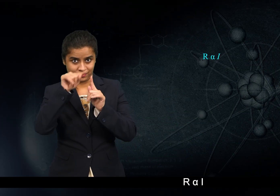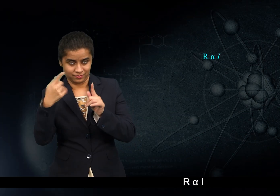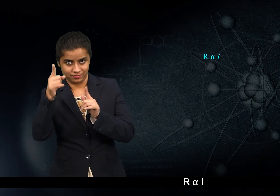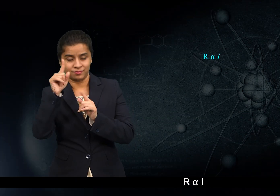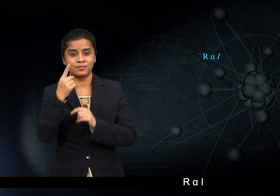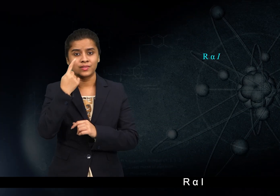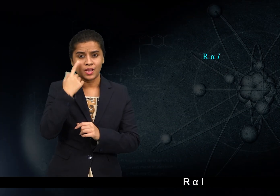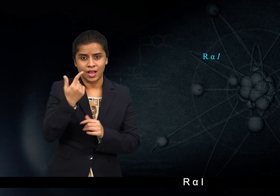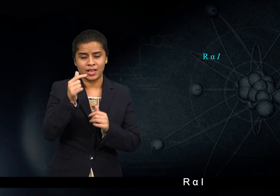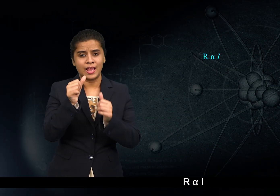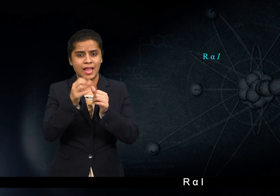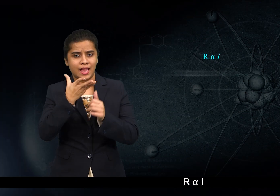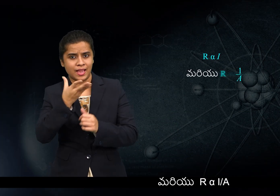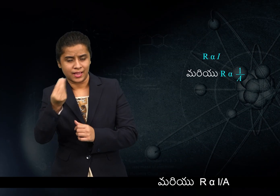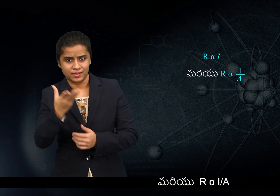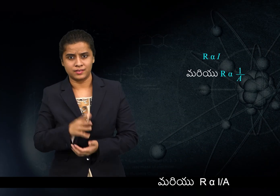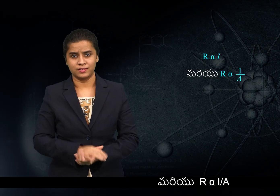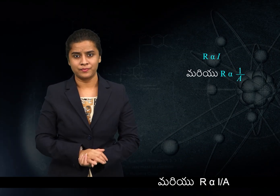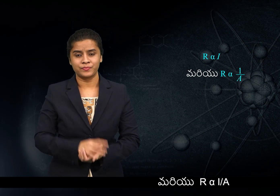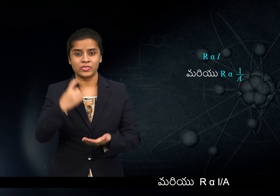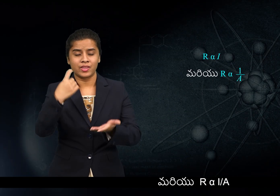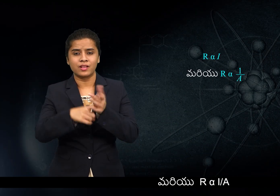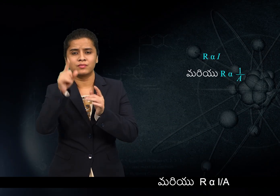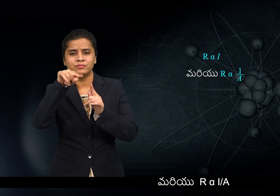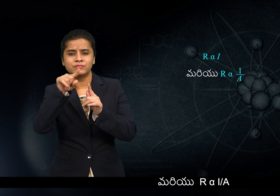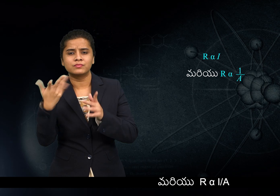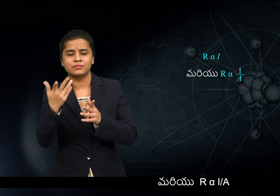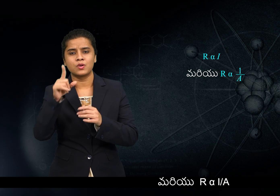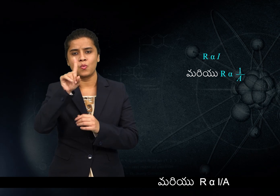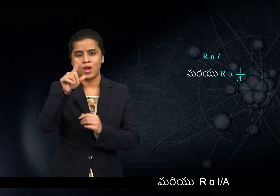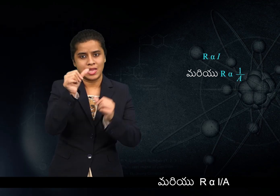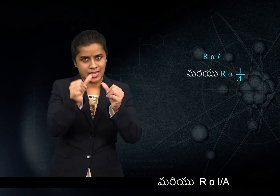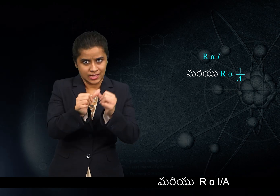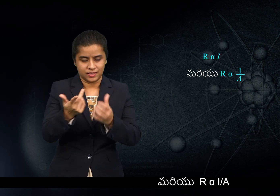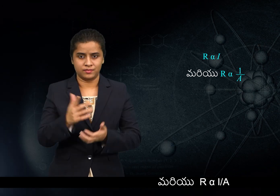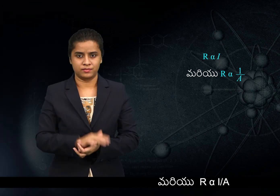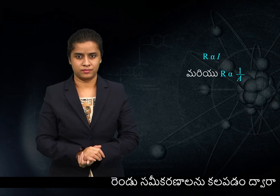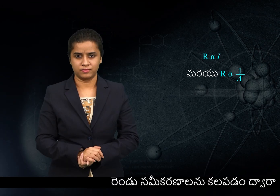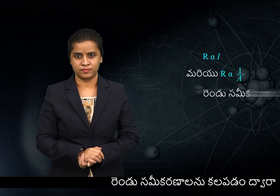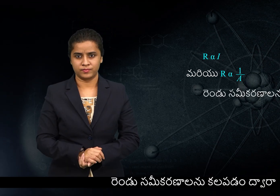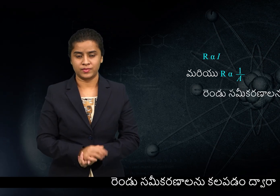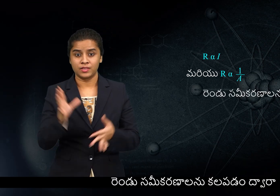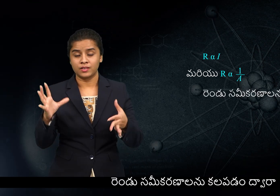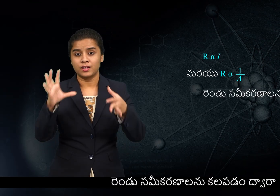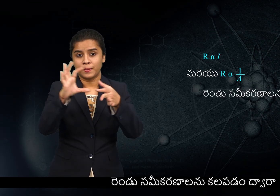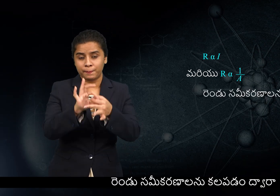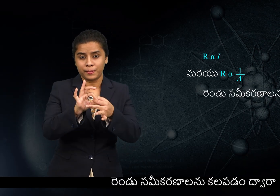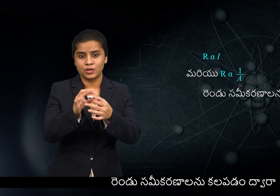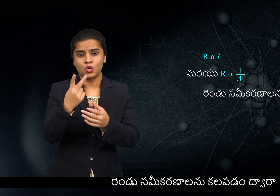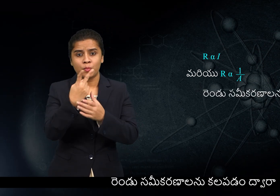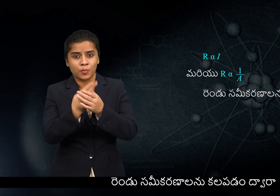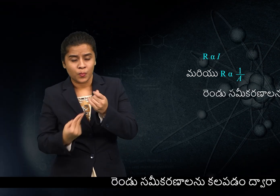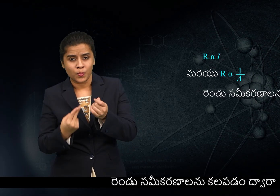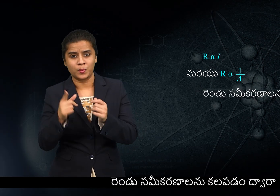ఆర్ డైరెక్ట్లీ ప్రపోర్షనల్ టు ఐ మరియు ఆర్ డైరెక్ట్లీ ప్రపోర్షనల్ టు ఐ బై ఏ. రెండు